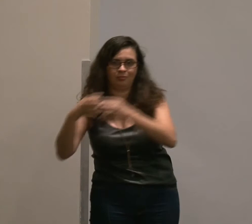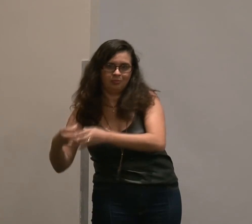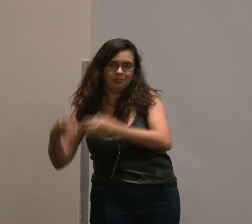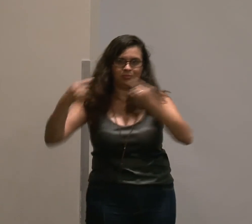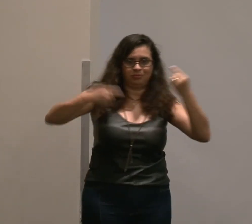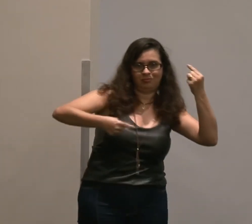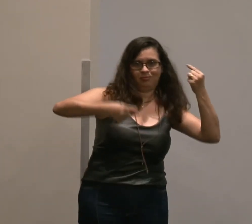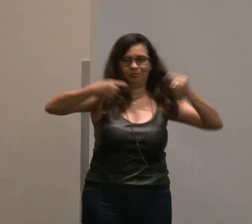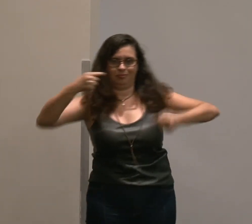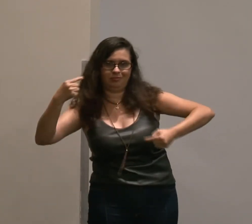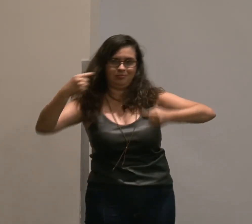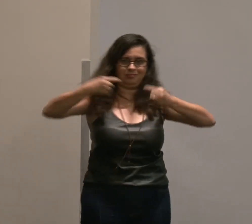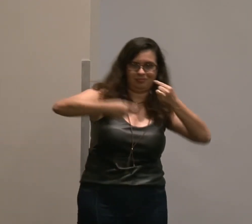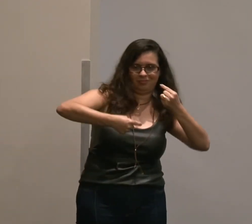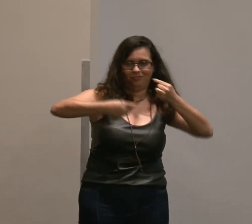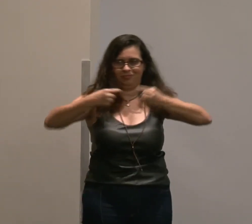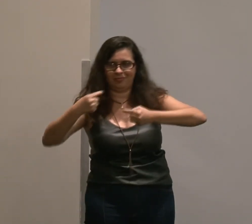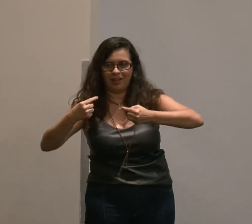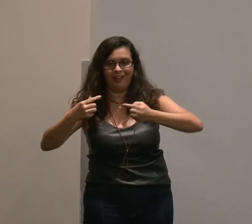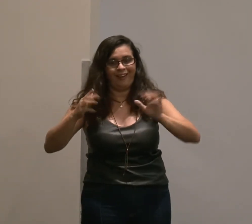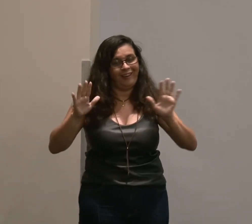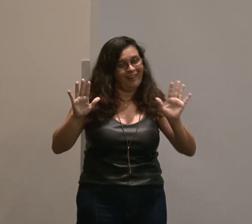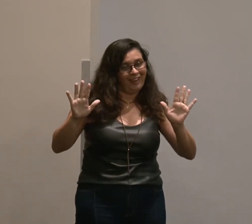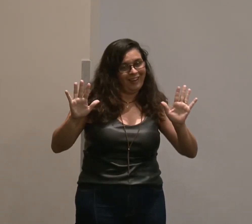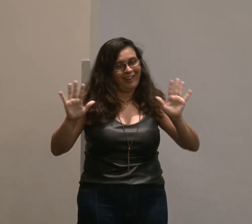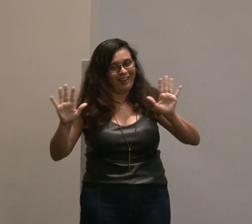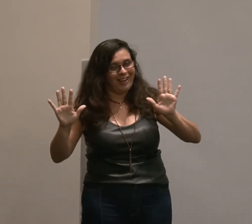em defesa desses dois grupos